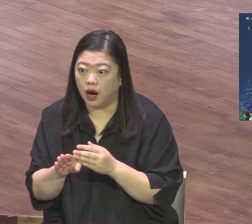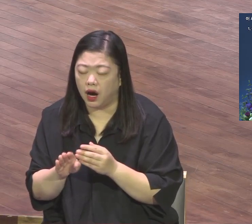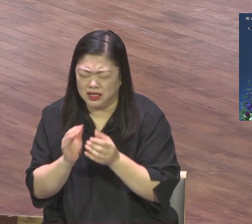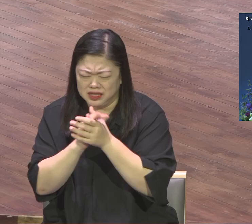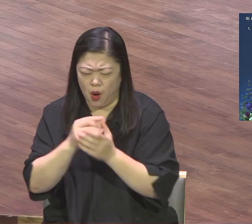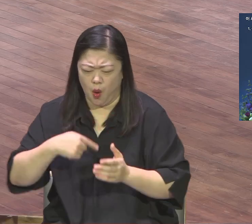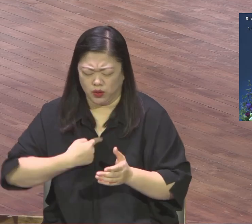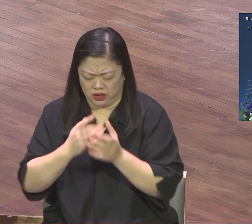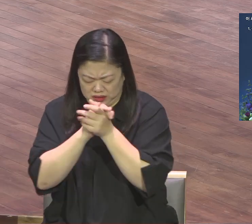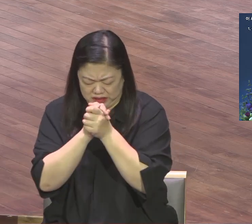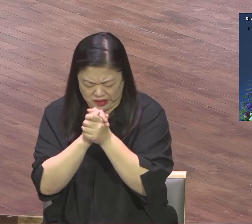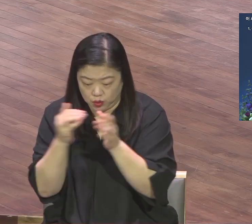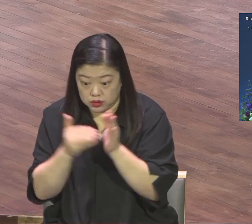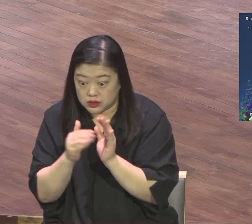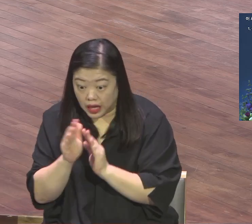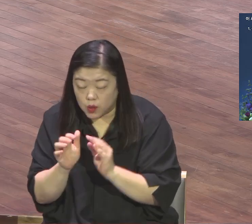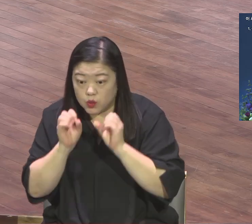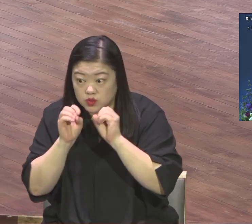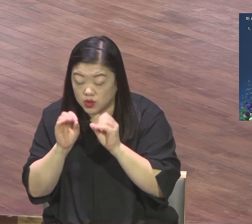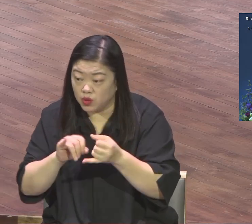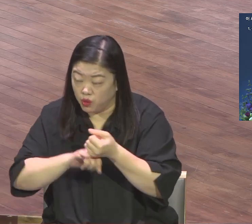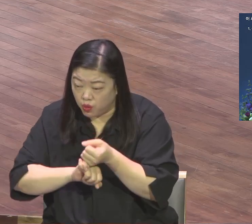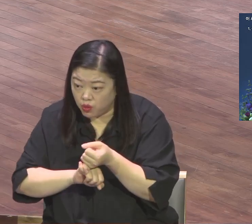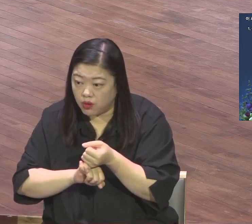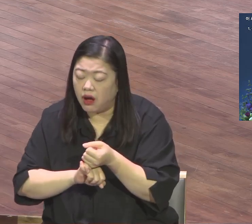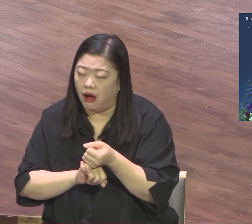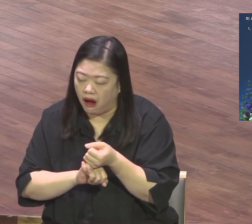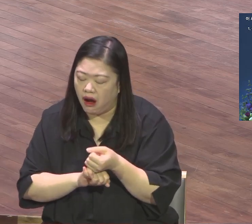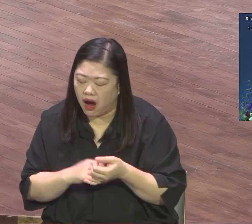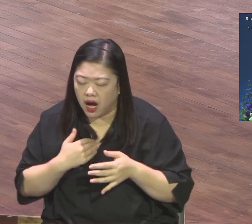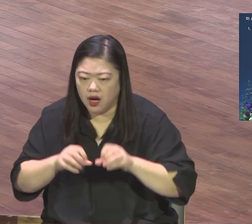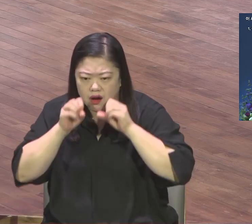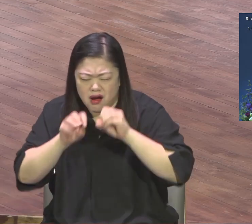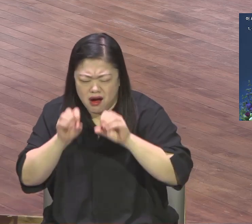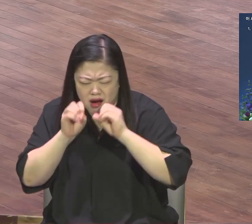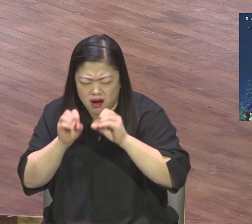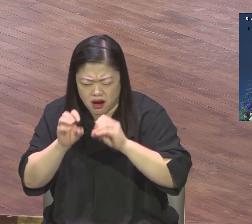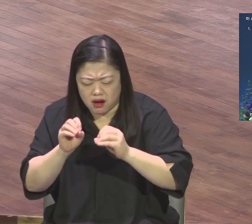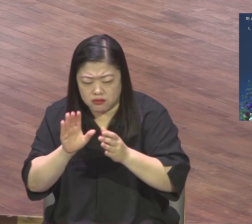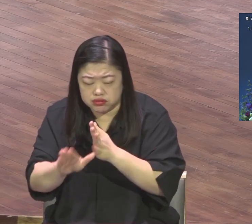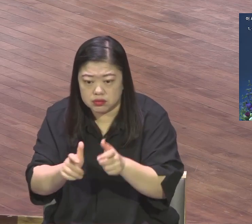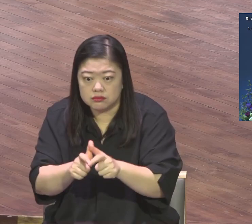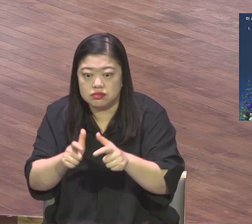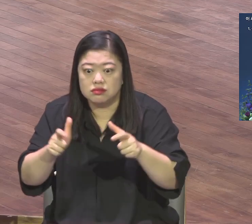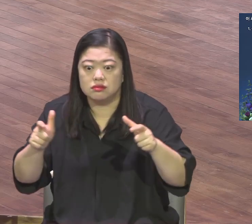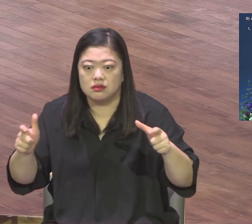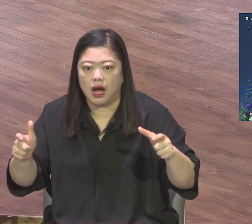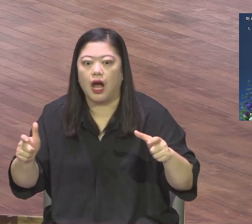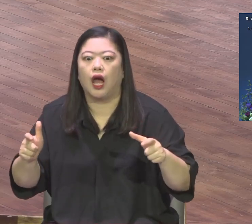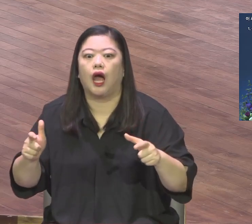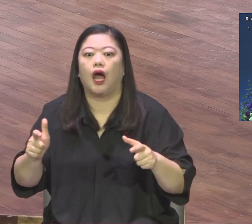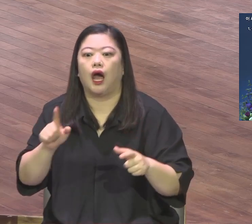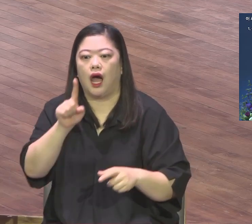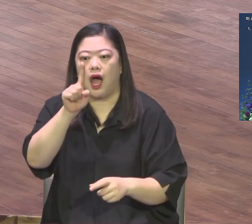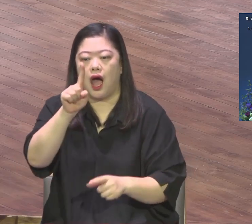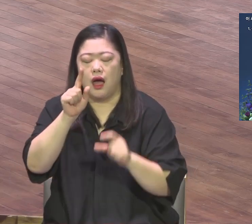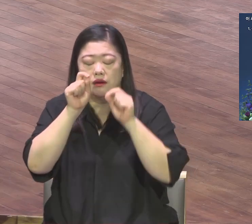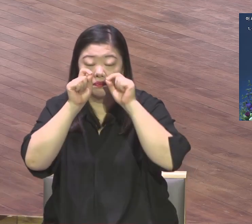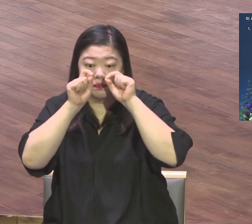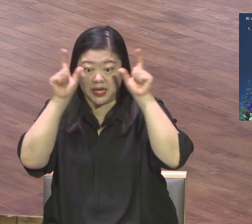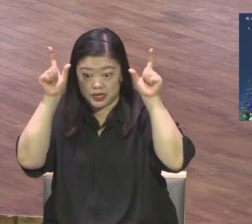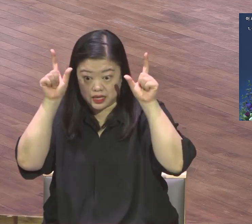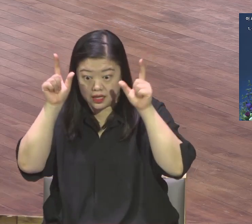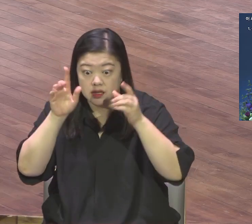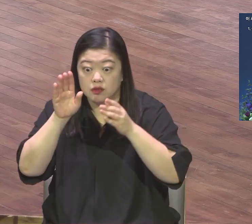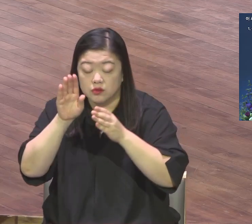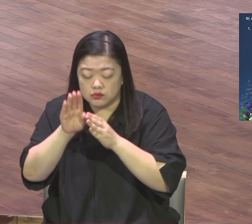제가 뭐 직분 맡으면 교육자에게 부탁합니다. 영적 지각변동을 일으켜봐라. 너 하나 때문에 그